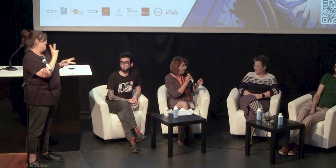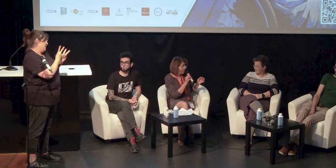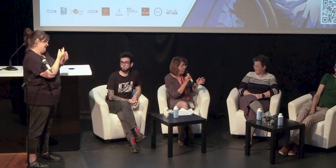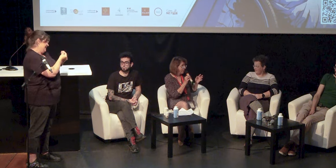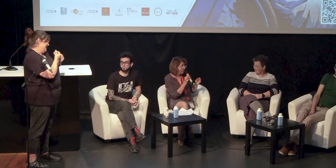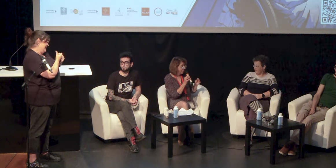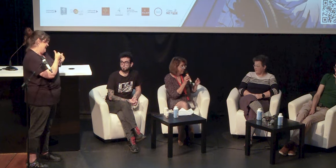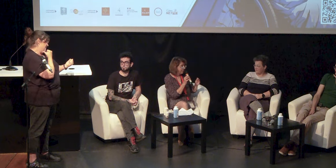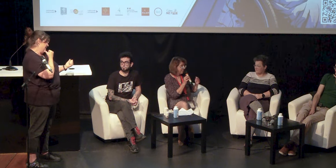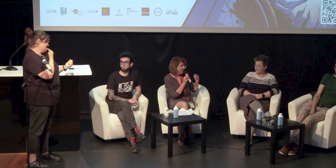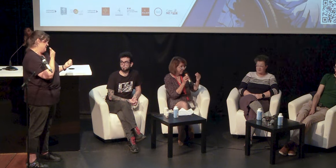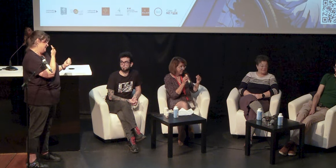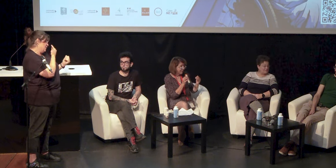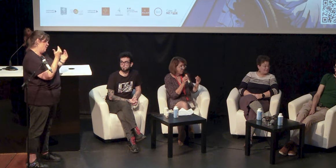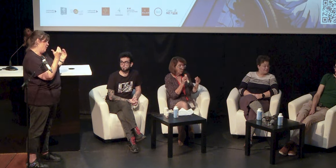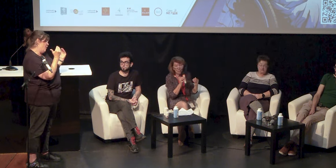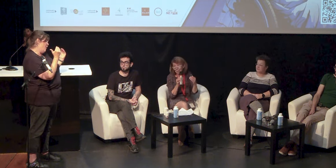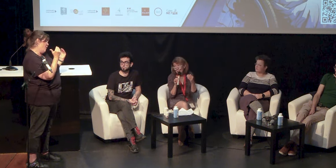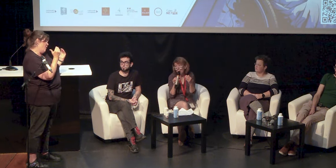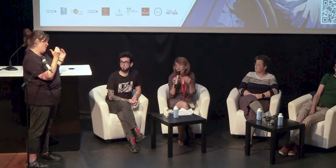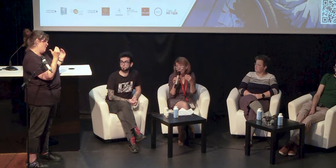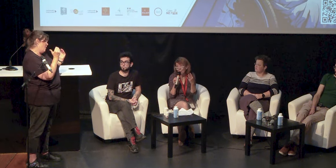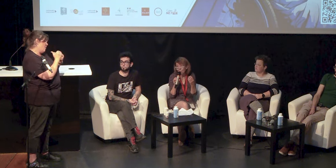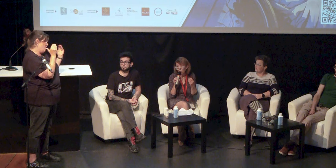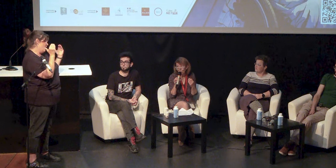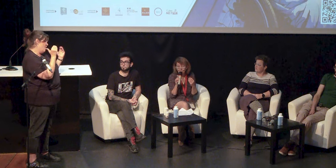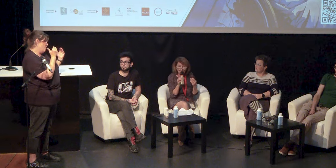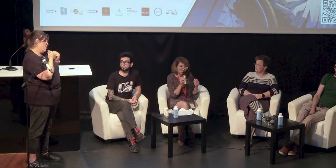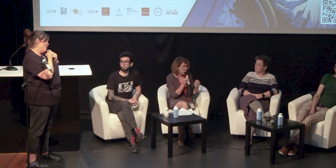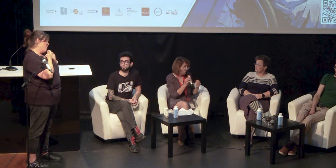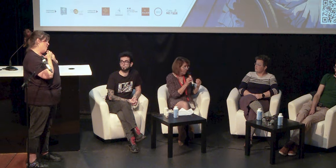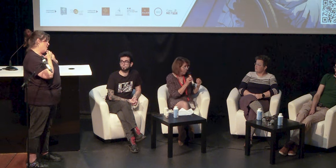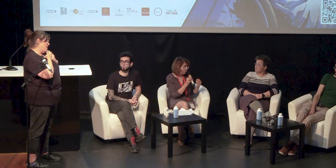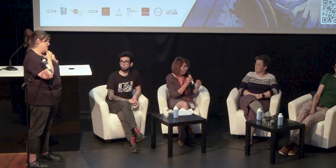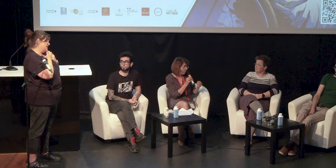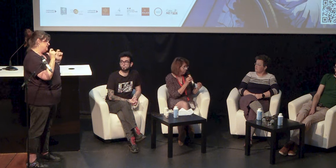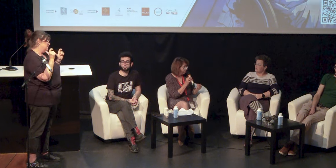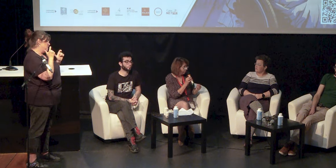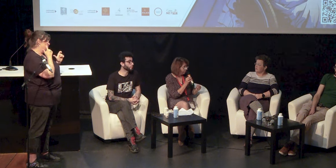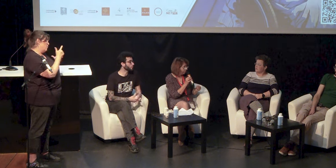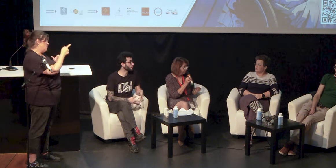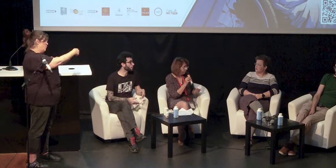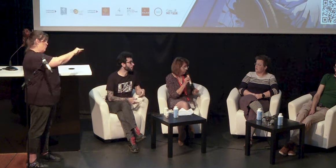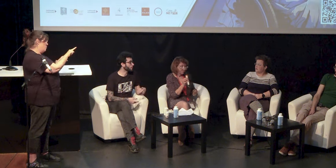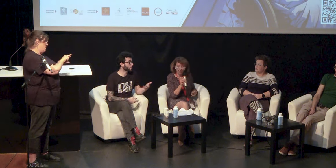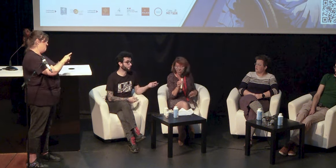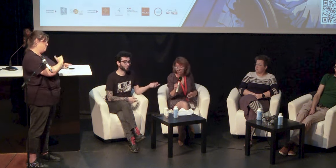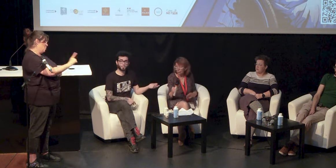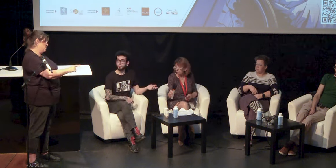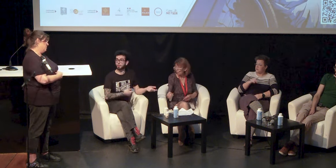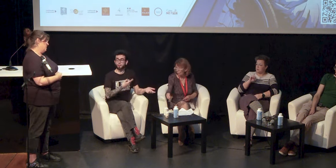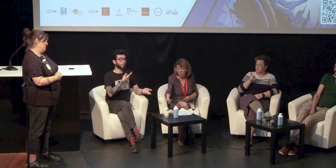contredire, il n'y a pas égalité d'accessibilité à des contenus pédagogiques encore.